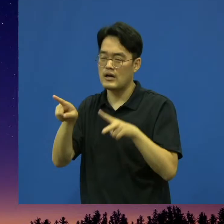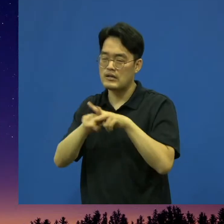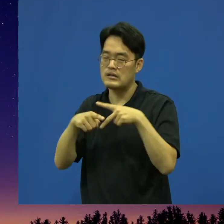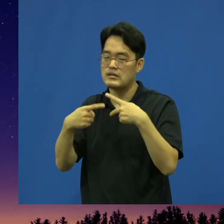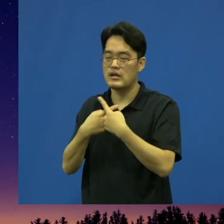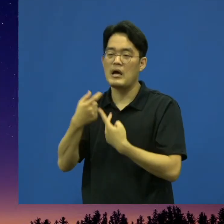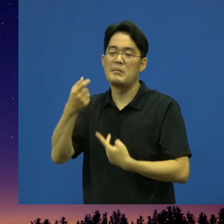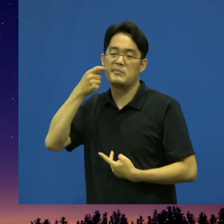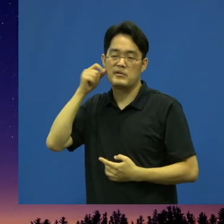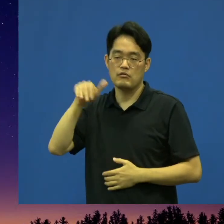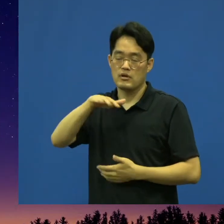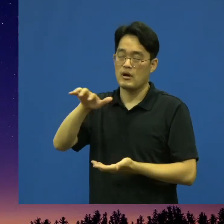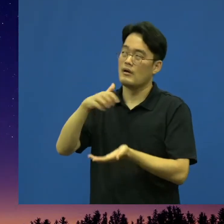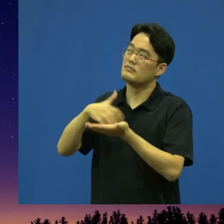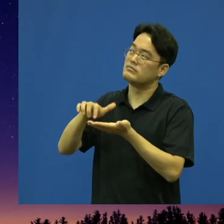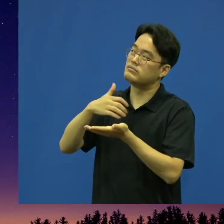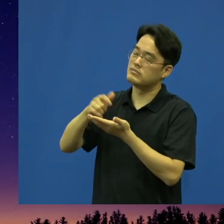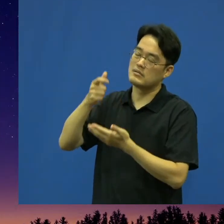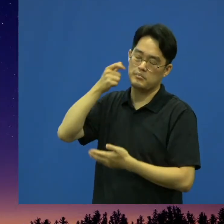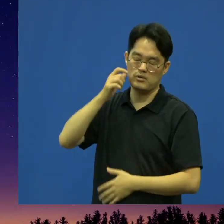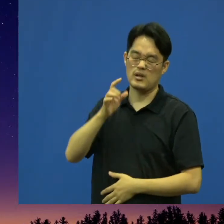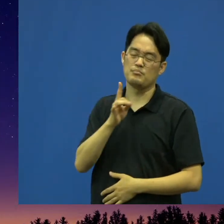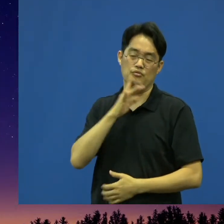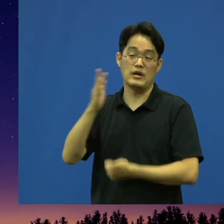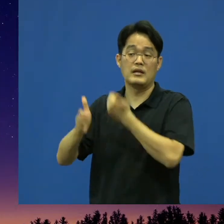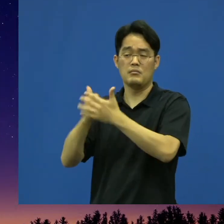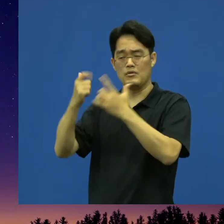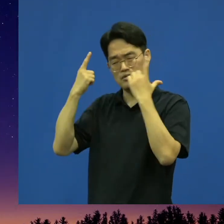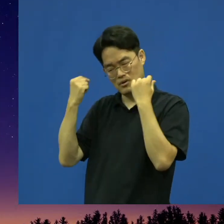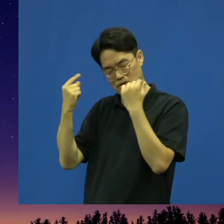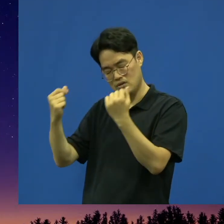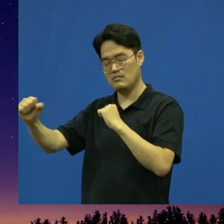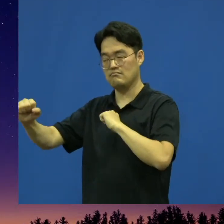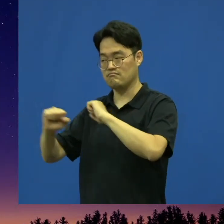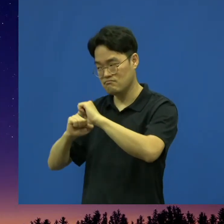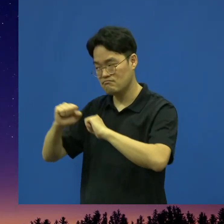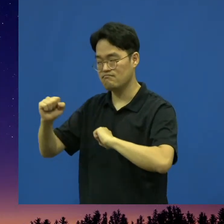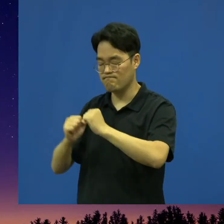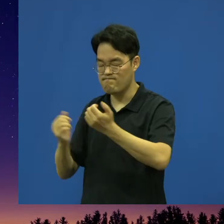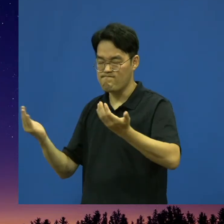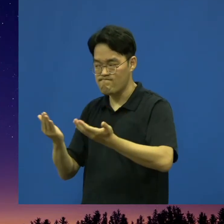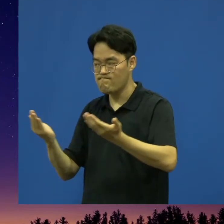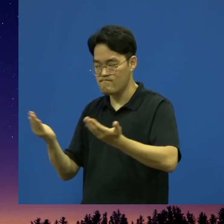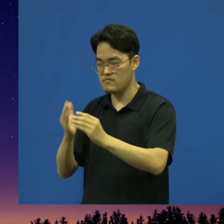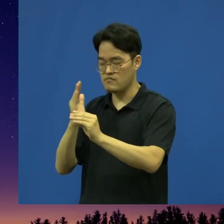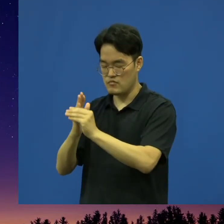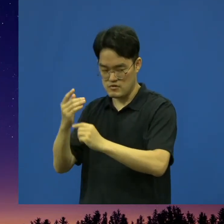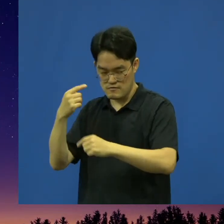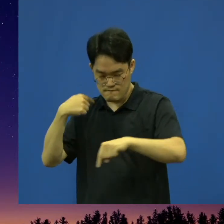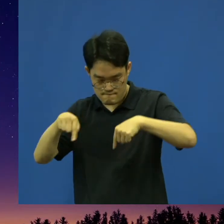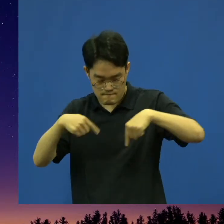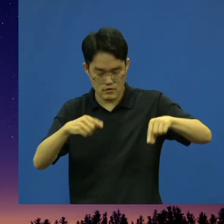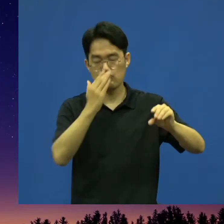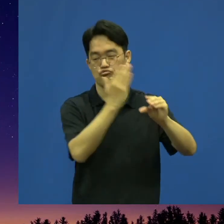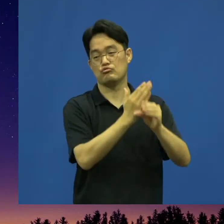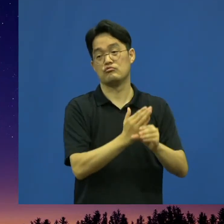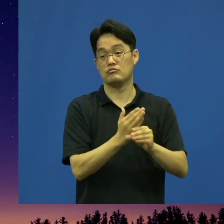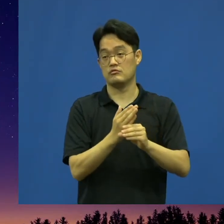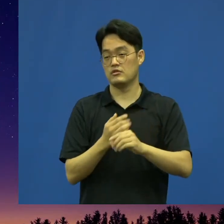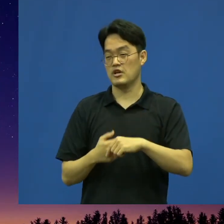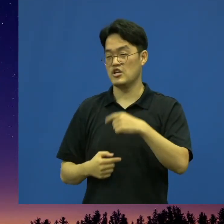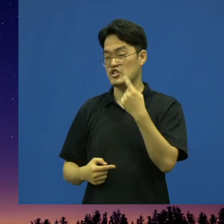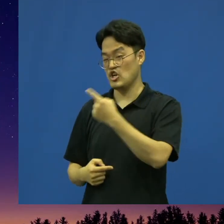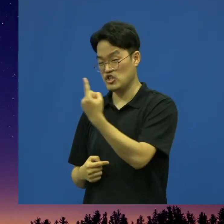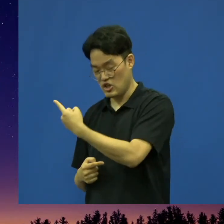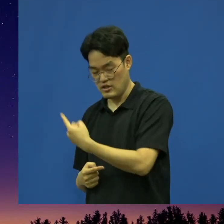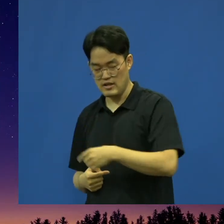측량 못할 뿐이지요. 여러분, 이 천천히요 만만인 그 섬김이들 외에